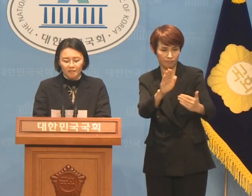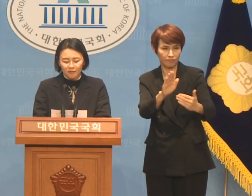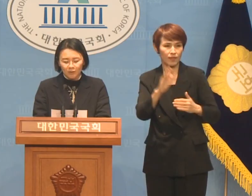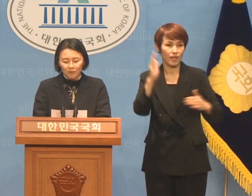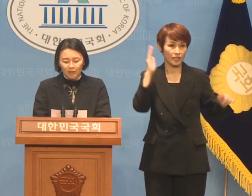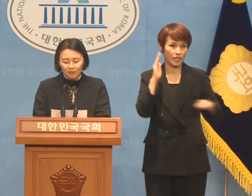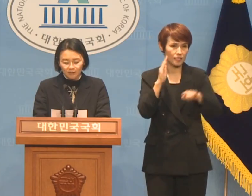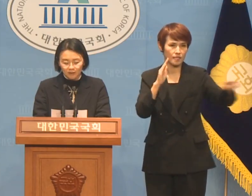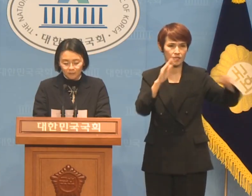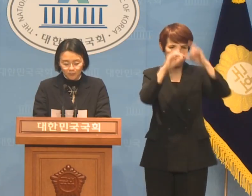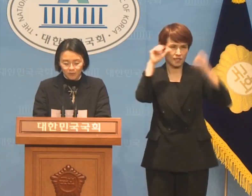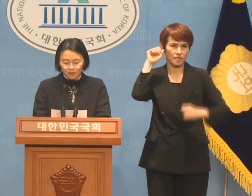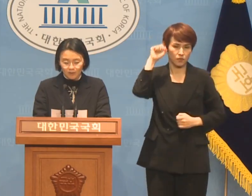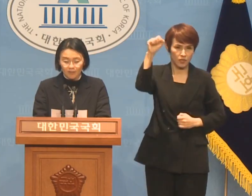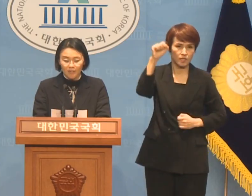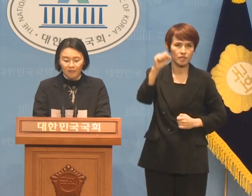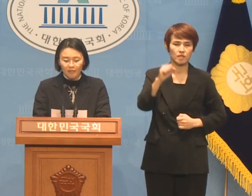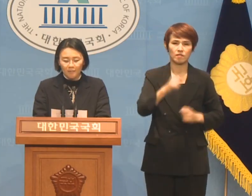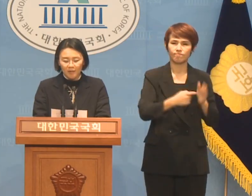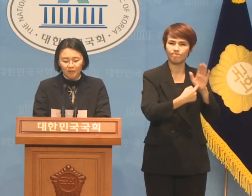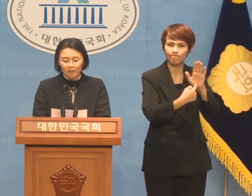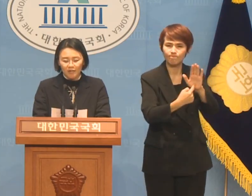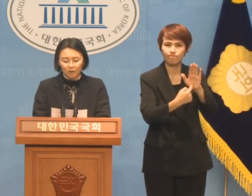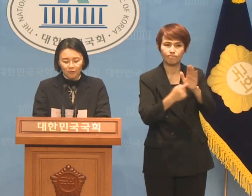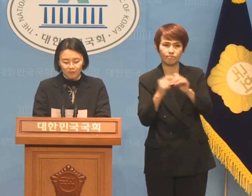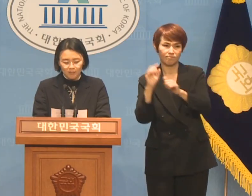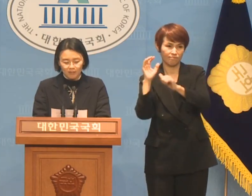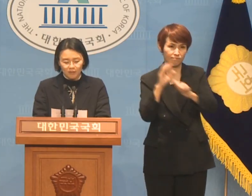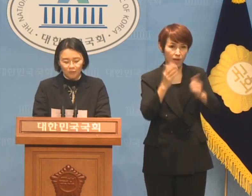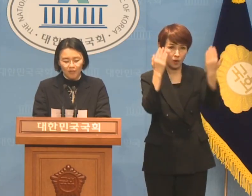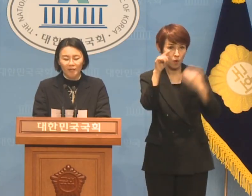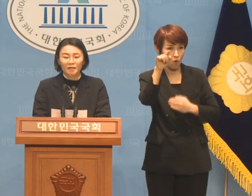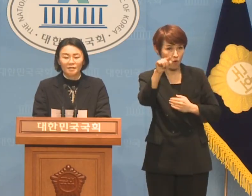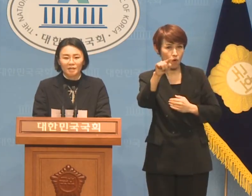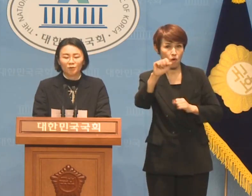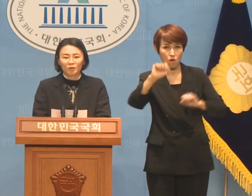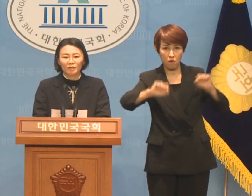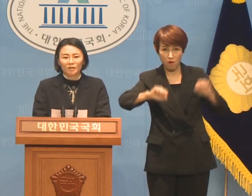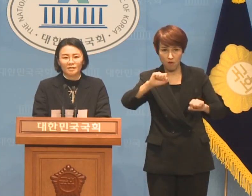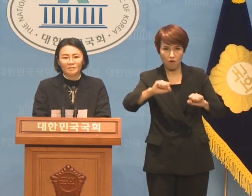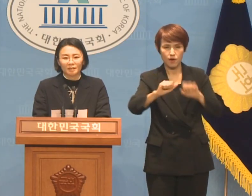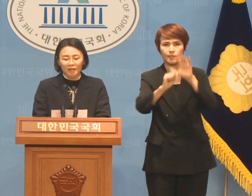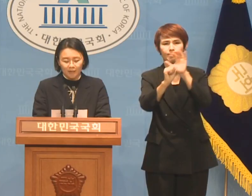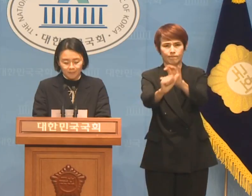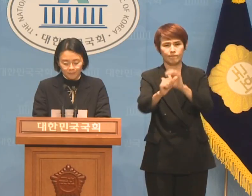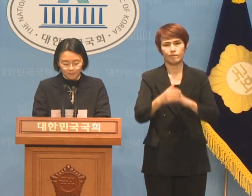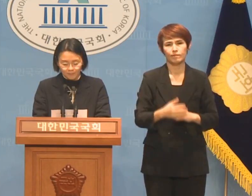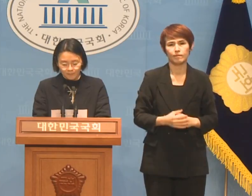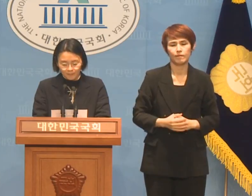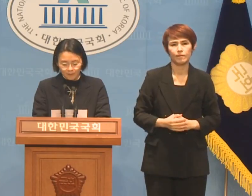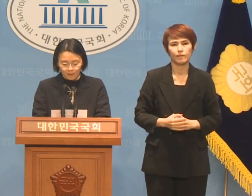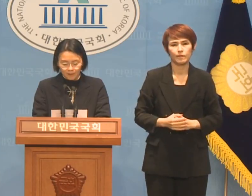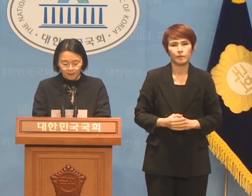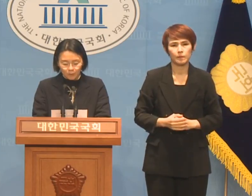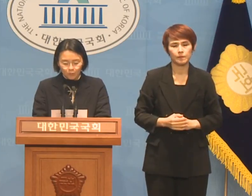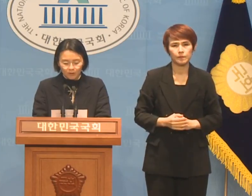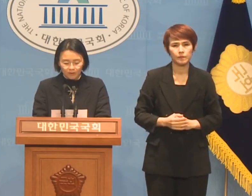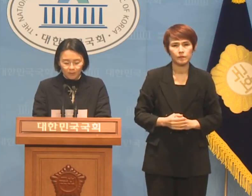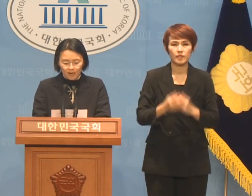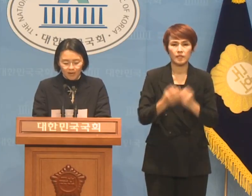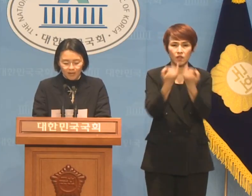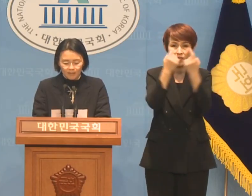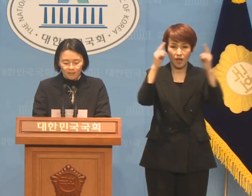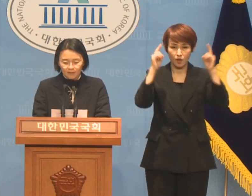정당한 시위와 의견 표현을 탄압하려는 학교 측의 시도에 제동이 걸렸습니다.